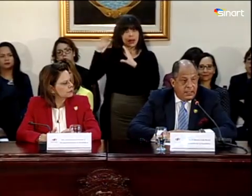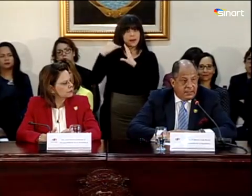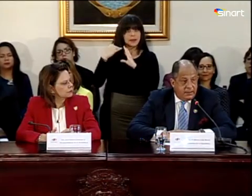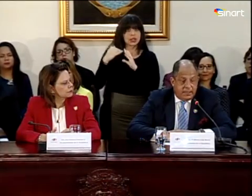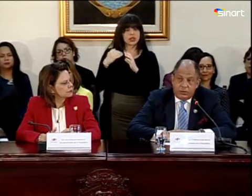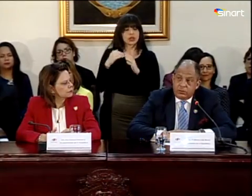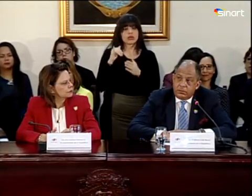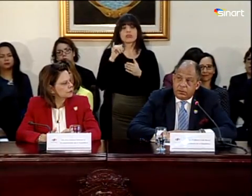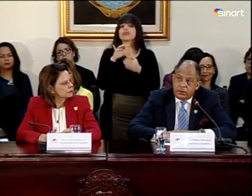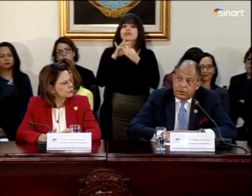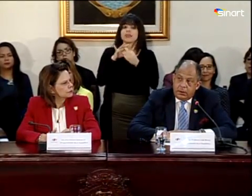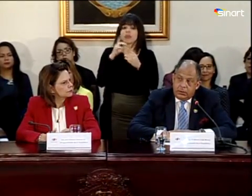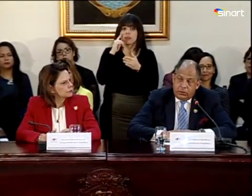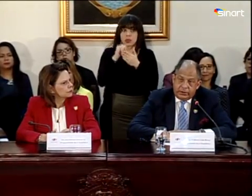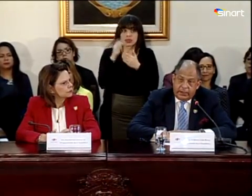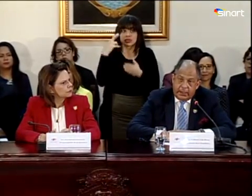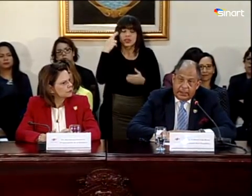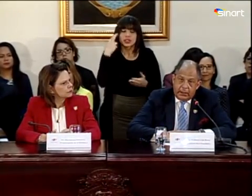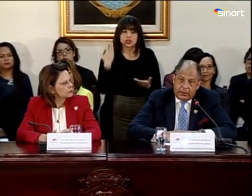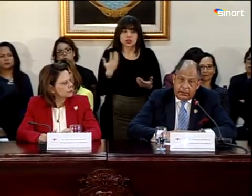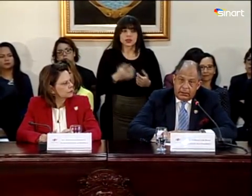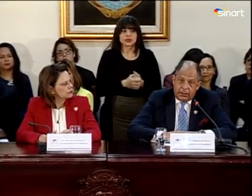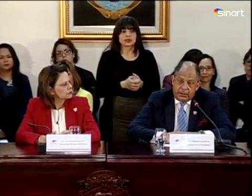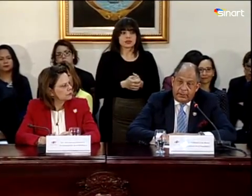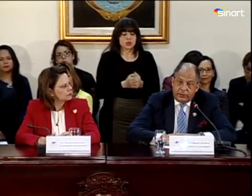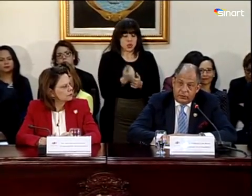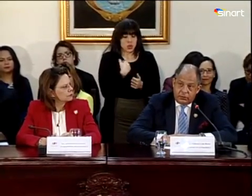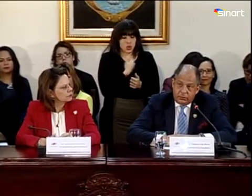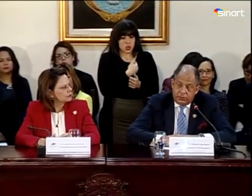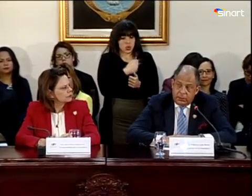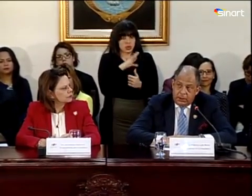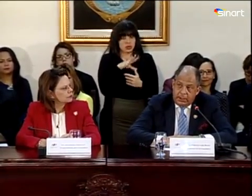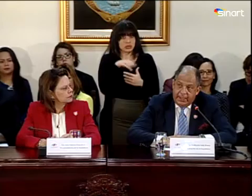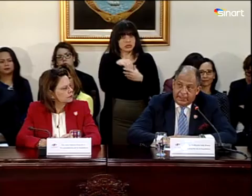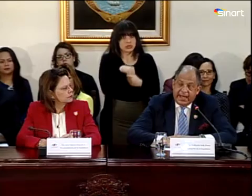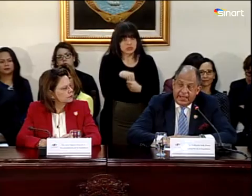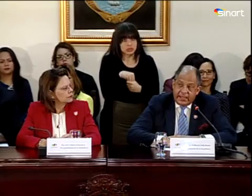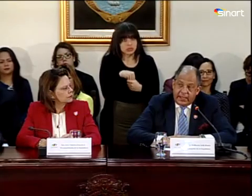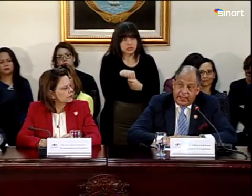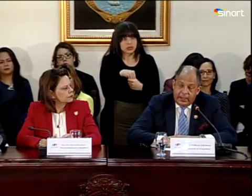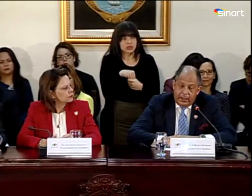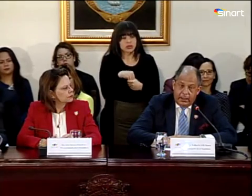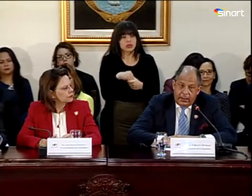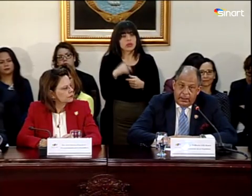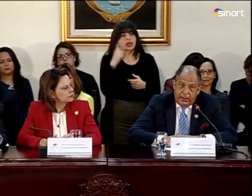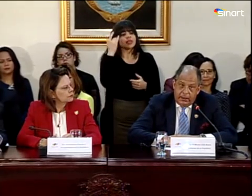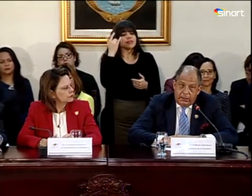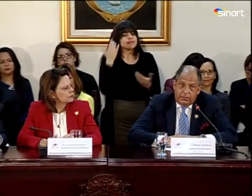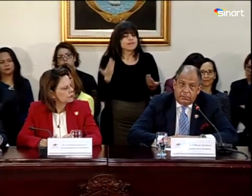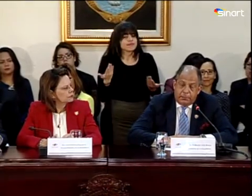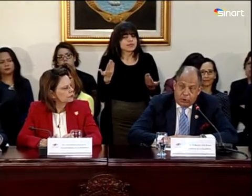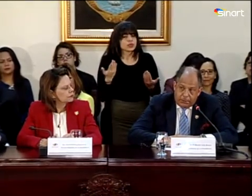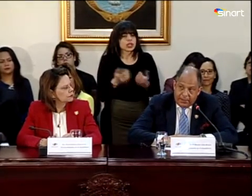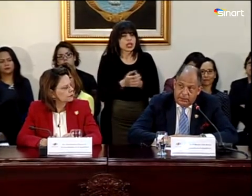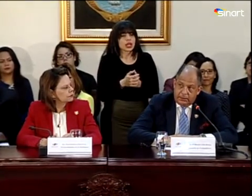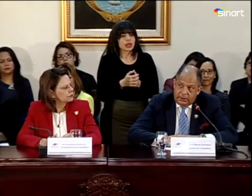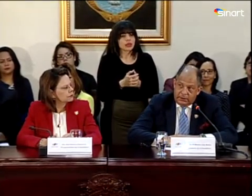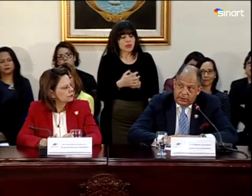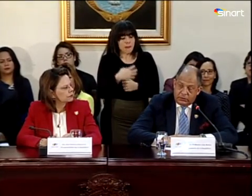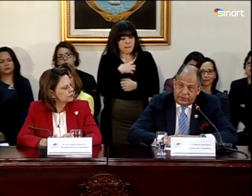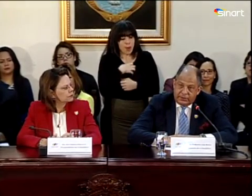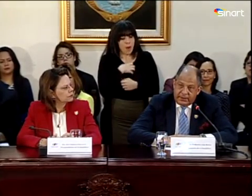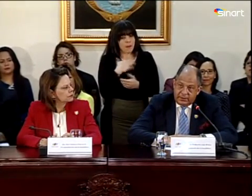Y en ese marco, nuestra intervención es aquella que, propia